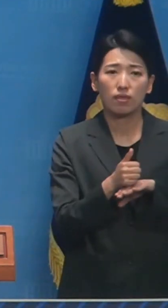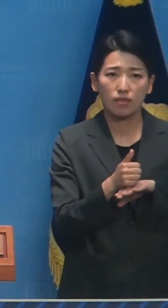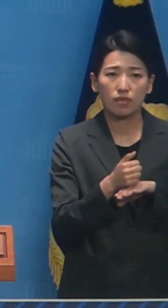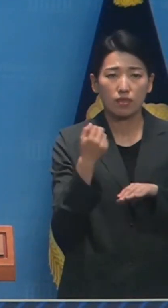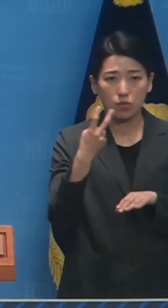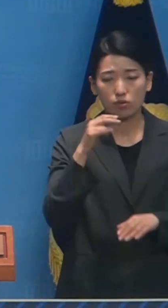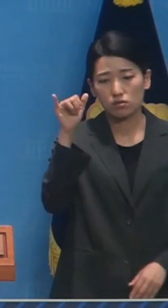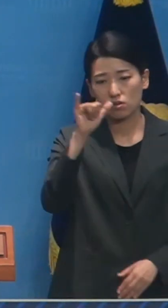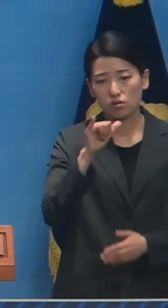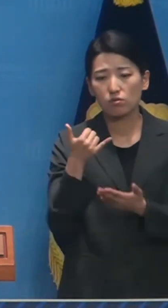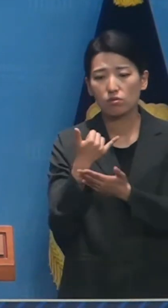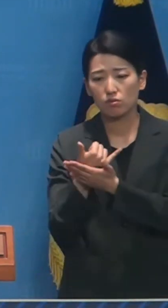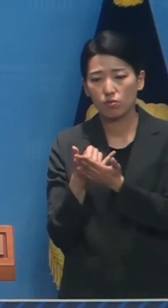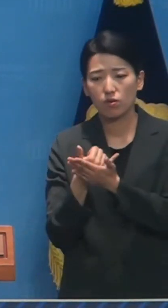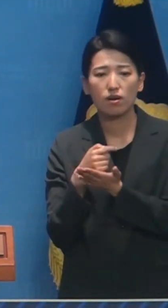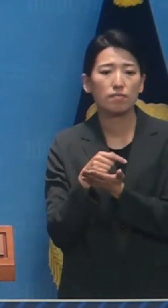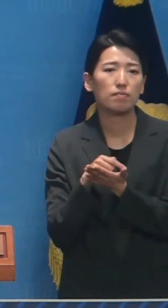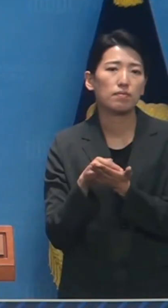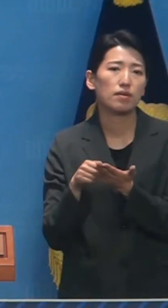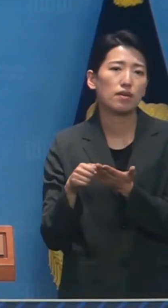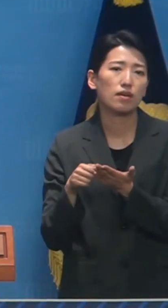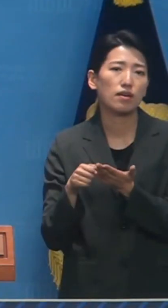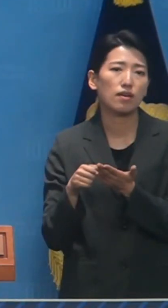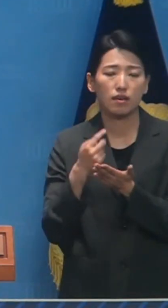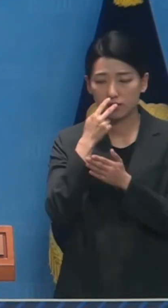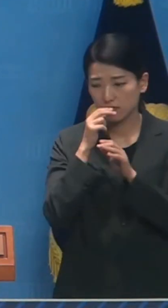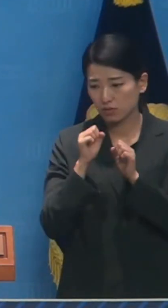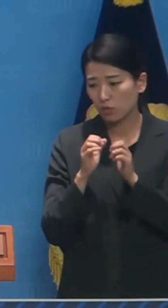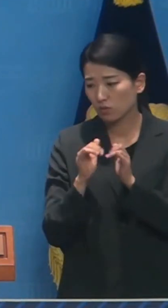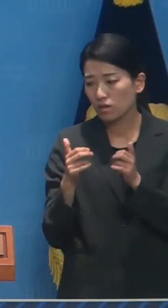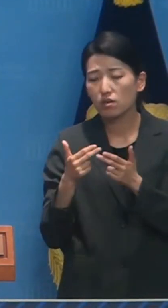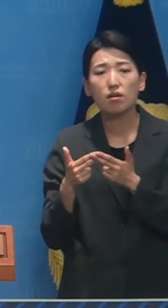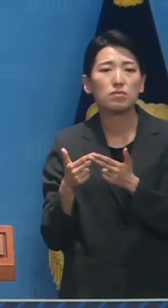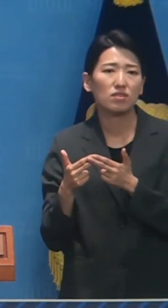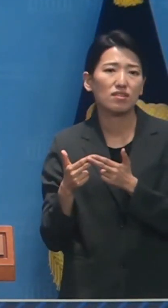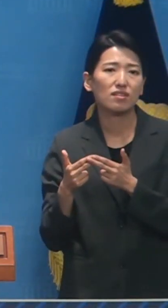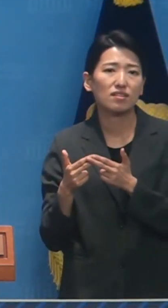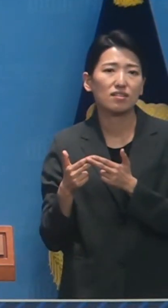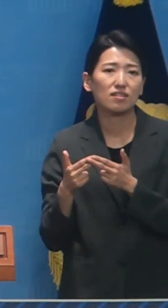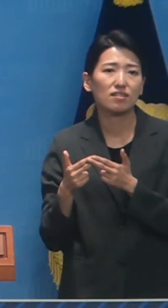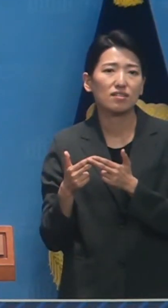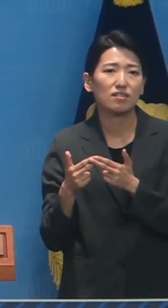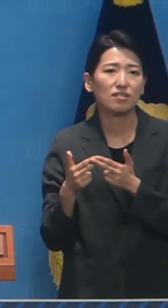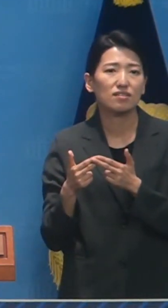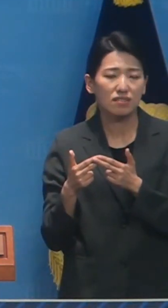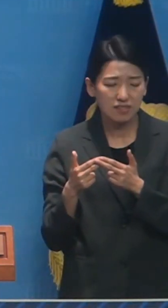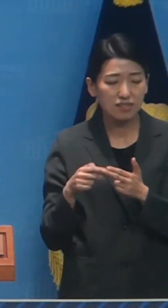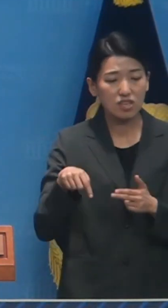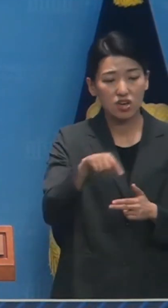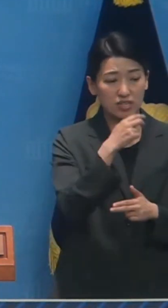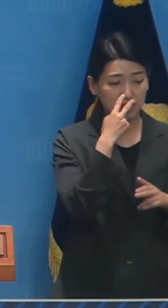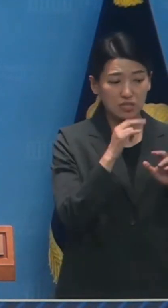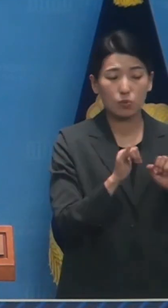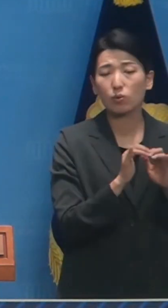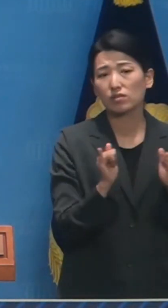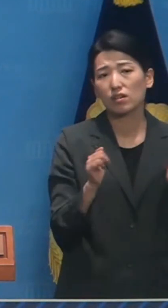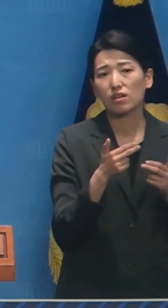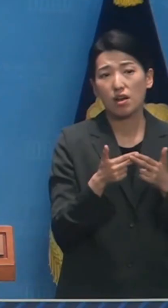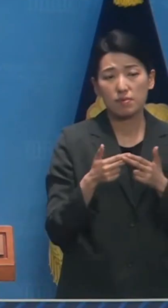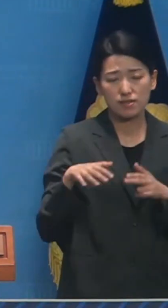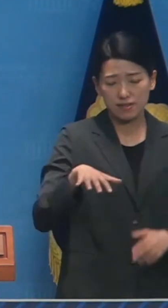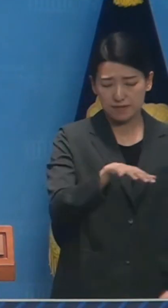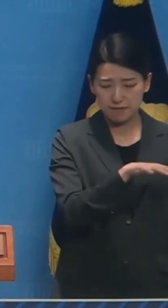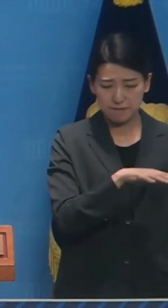성감학원과 전국 고아 피해 생존자의 협의회 등 피해 시설 피해 생존자의 협의회